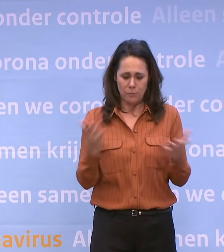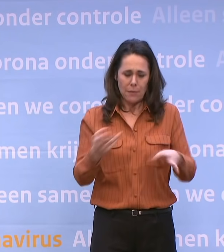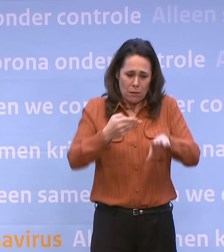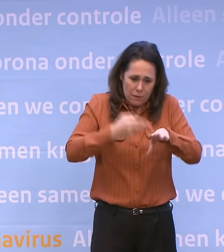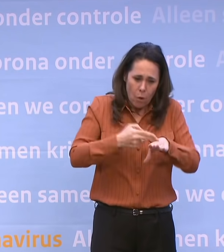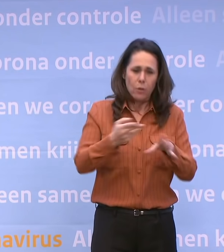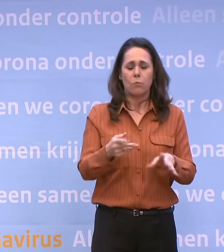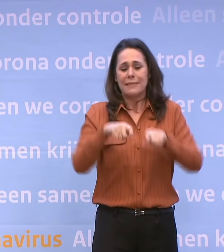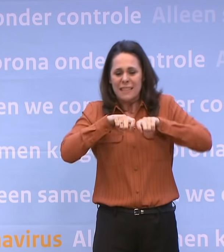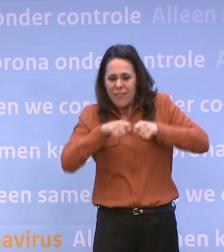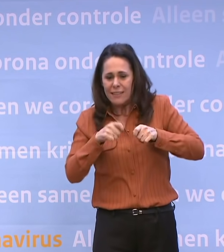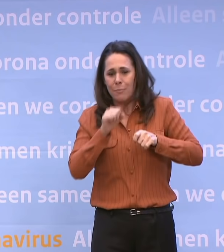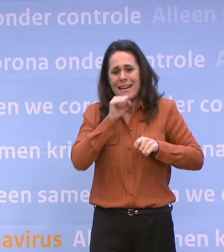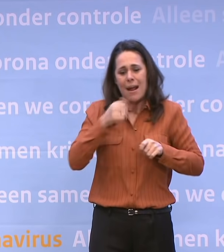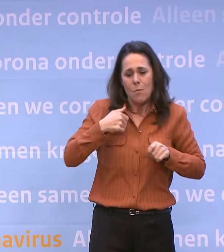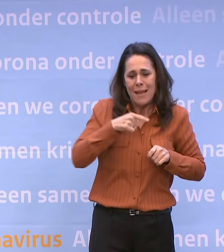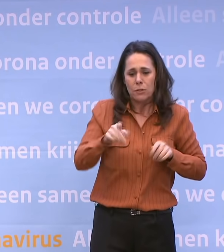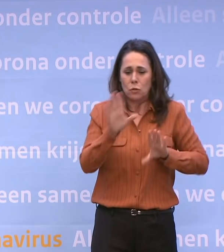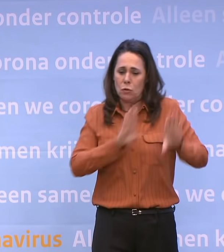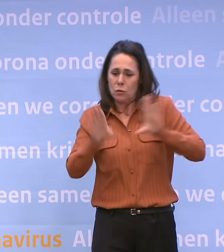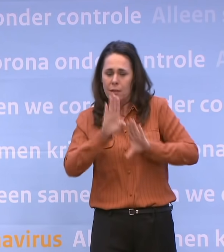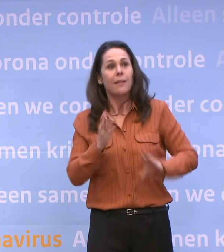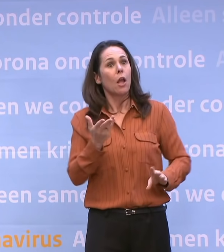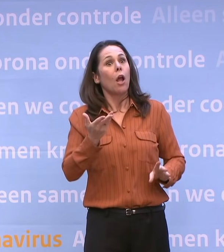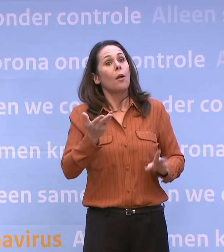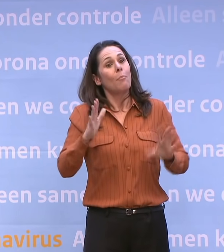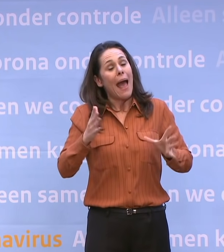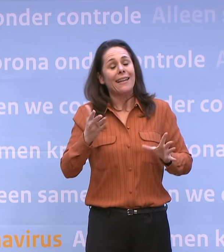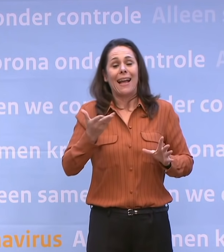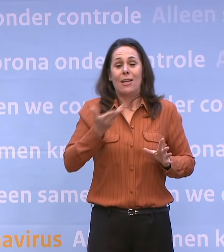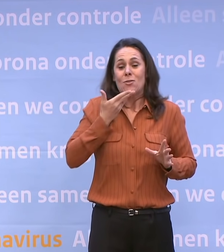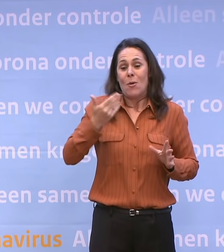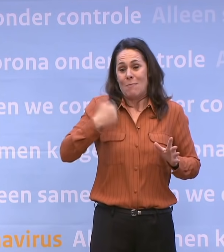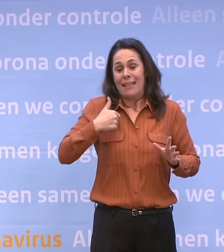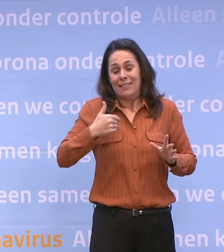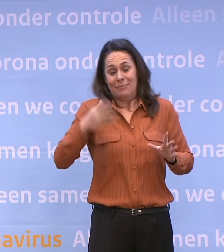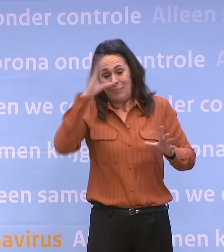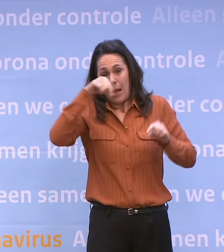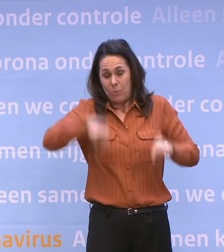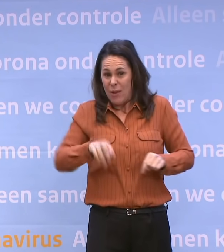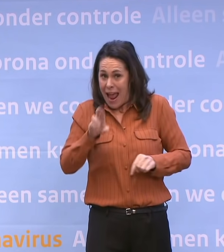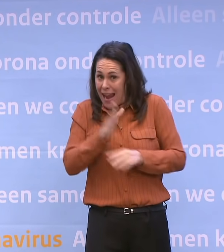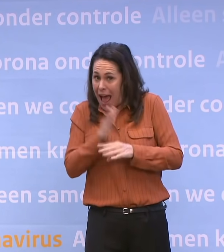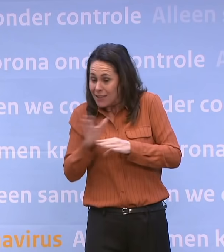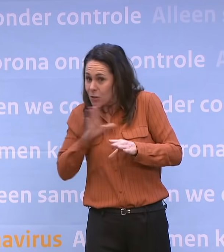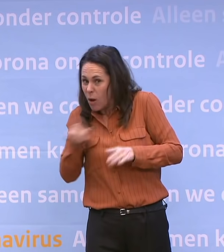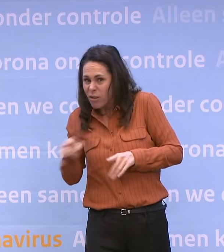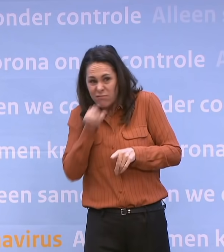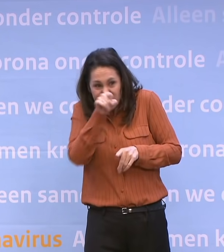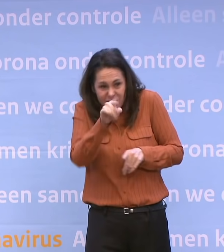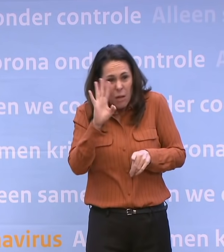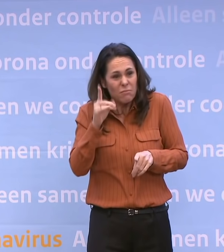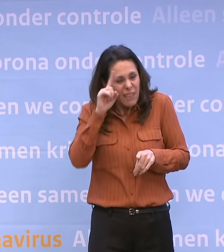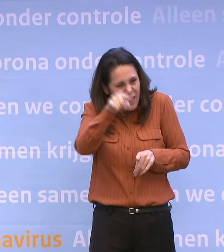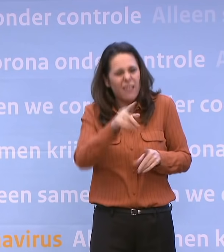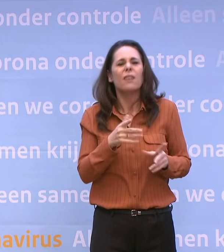ouderen te beschermen. Omdat jonge mensen nu ook echt allemaal snappen, bijna allemaal, die laatste hoop ik nu ook, dat jij misschien wel denkt,